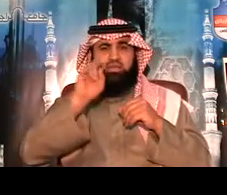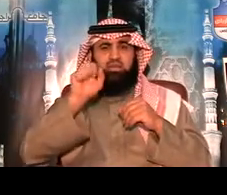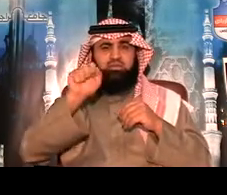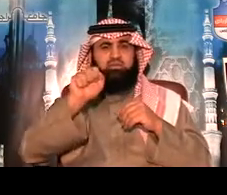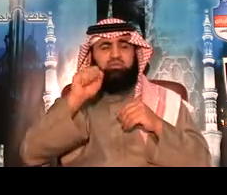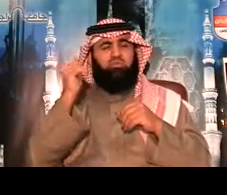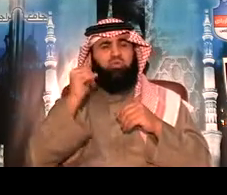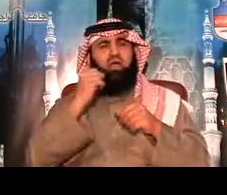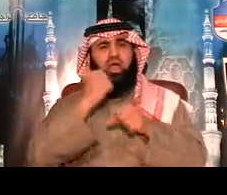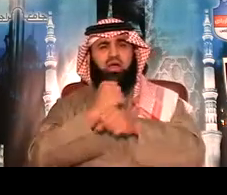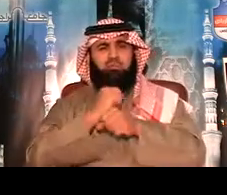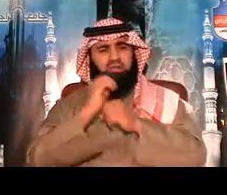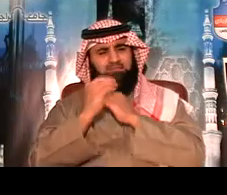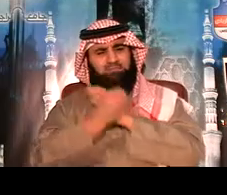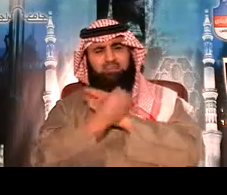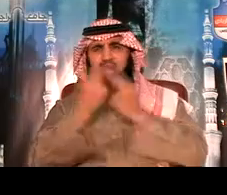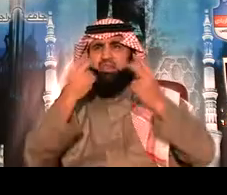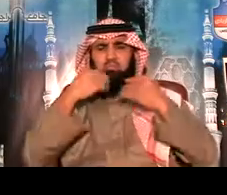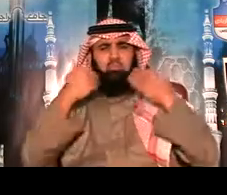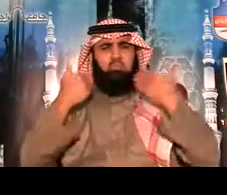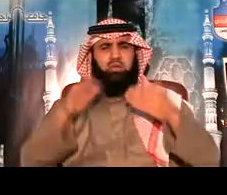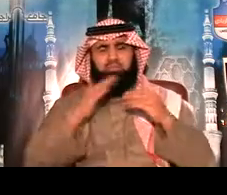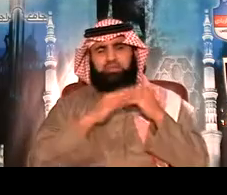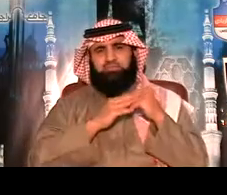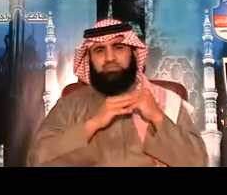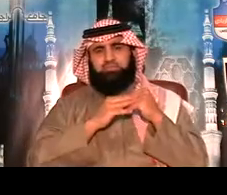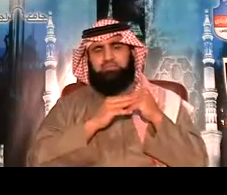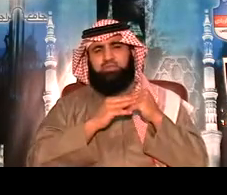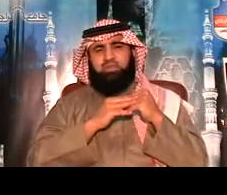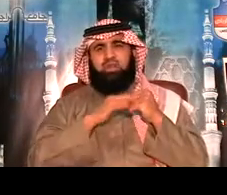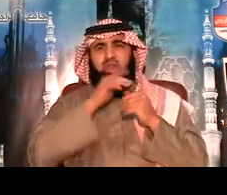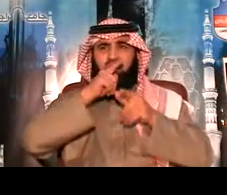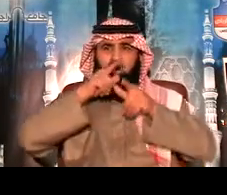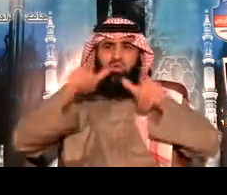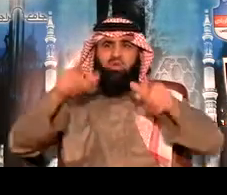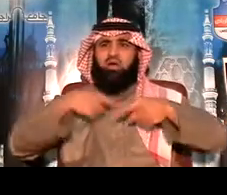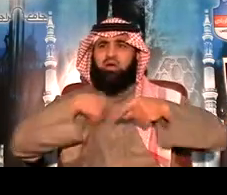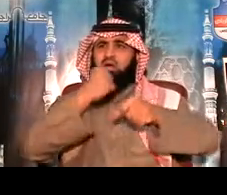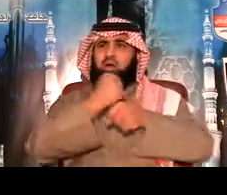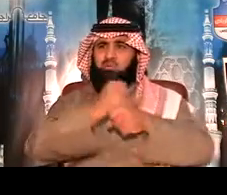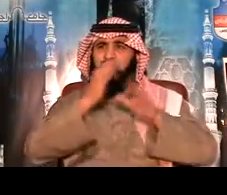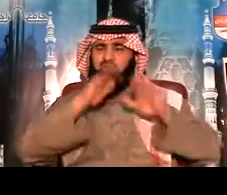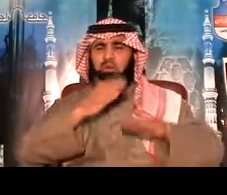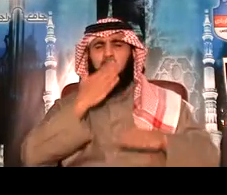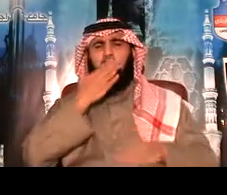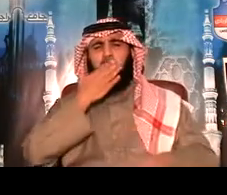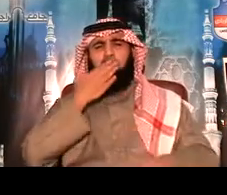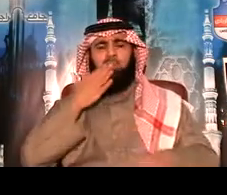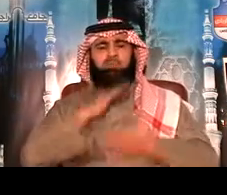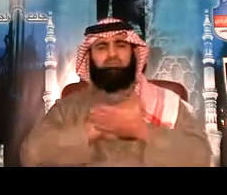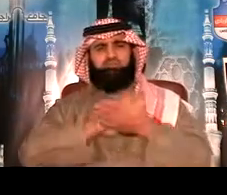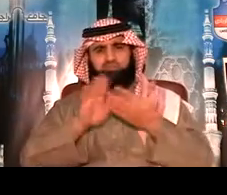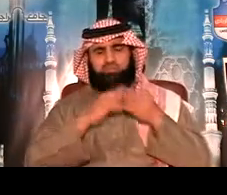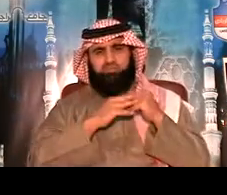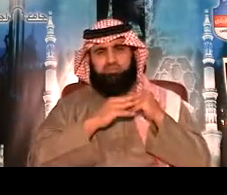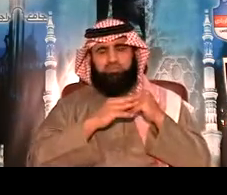أعمالهم حتى لا يعلم بها أحد، ولا يحدثون الناس ما صنعوا في ليلهم ونهارهم، بل